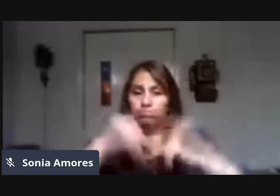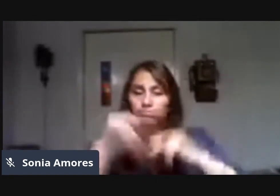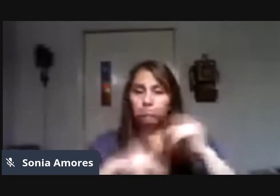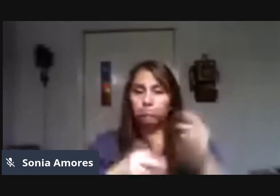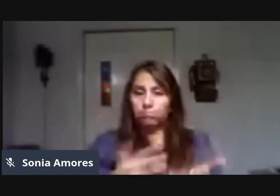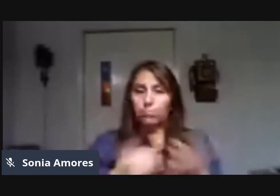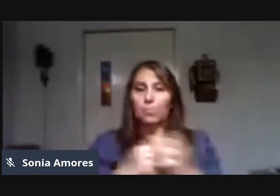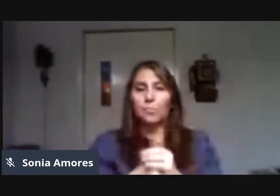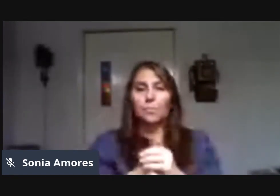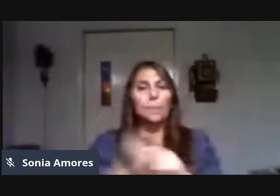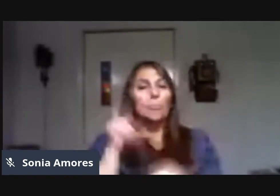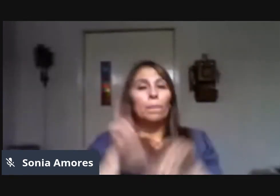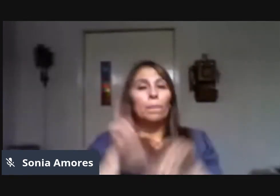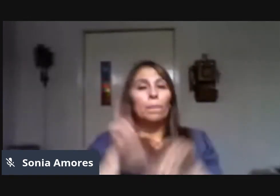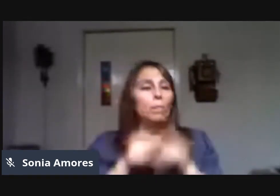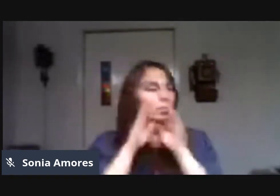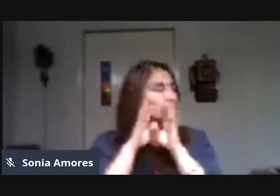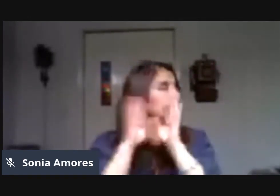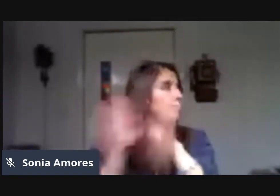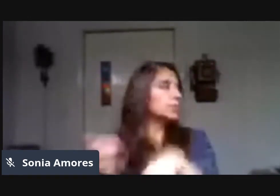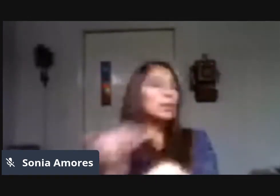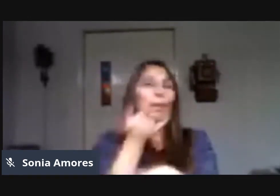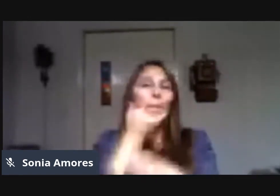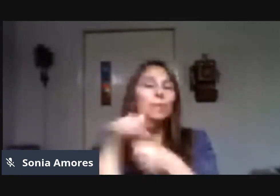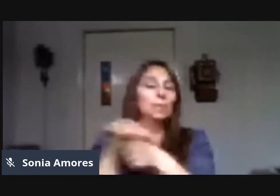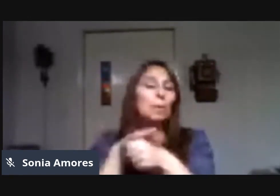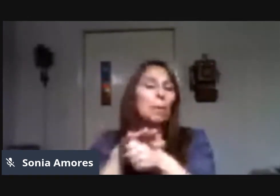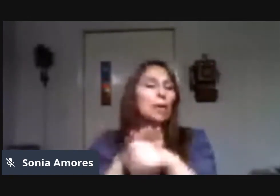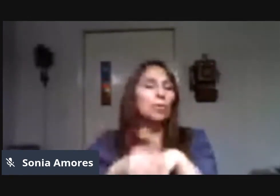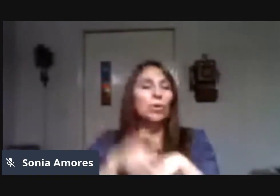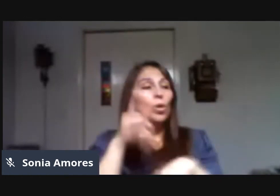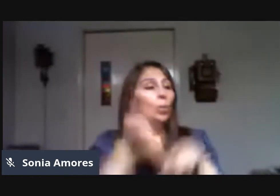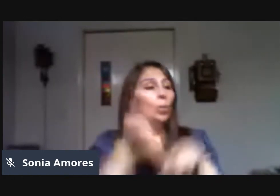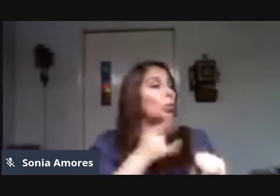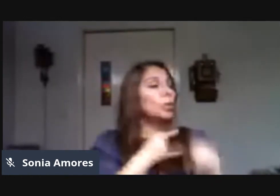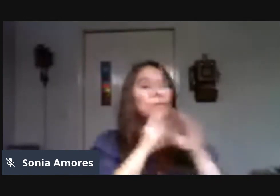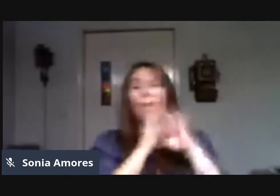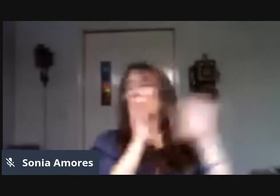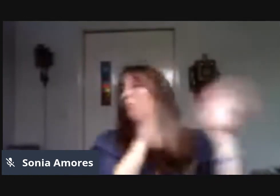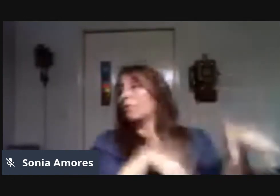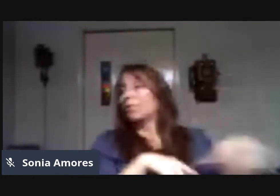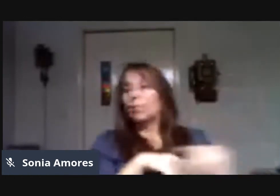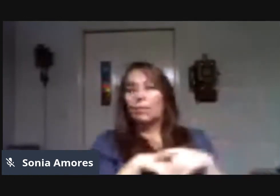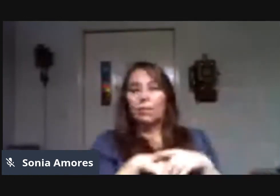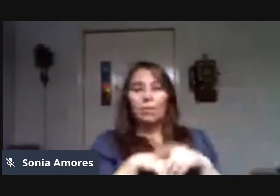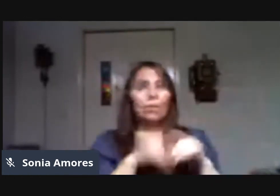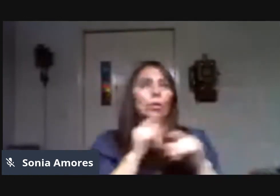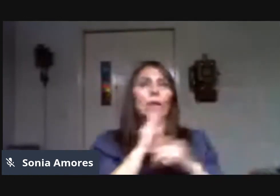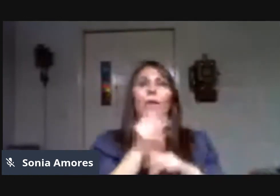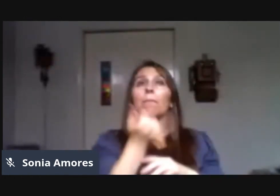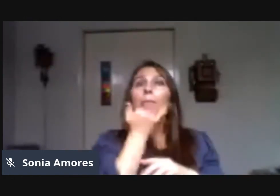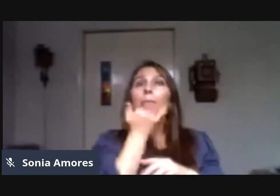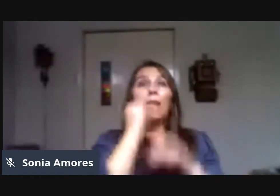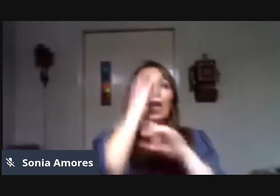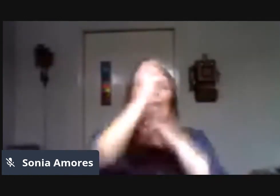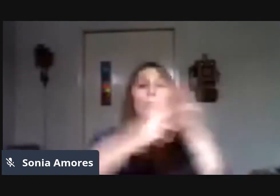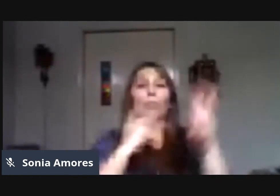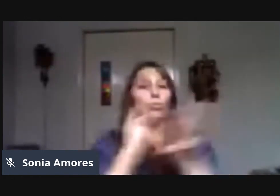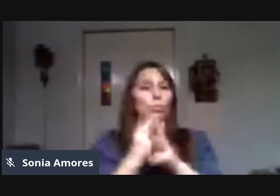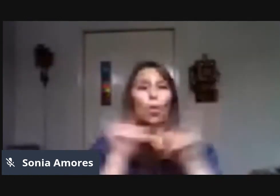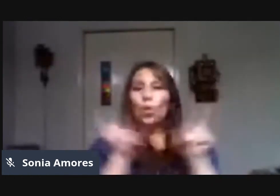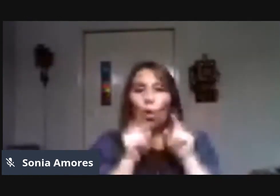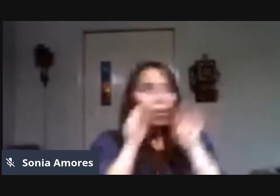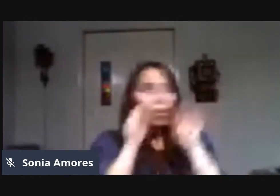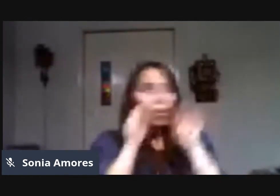los barrios, lo que pasa en las universidades, pero tampoco podemos perder de vista lo que pasa en el mundo, porque no